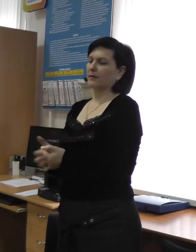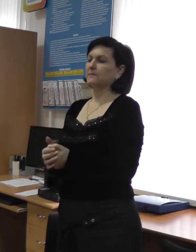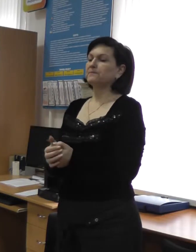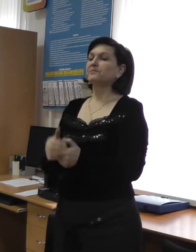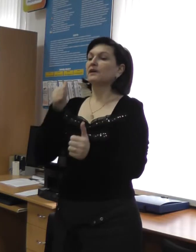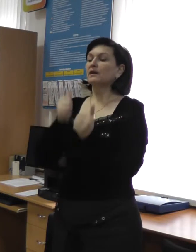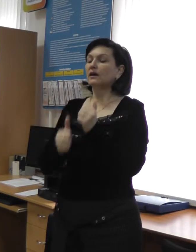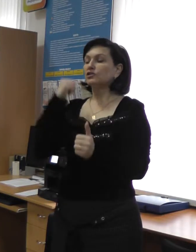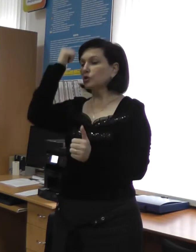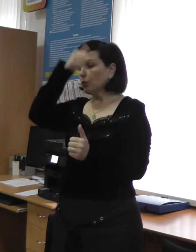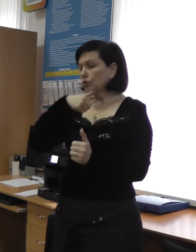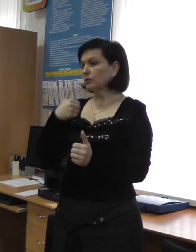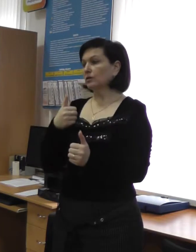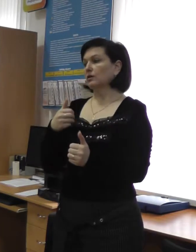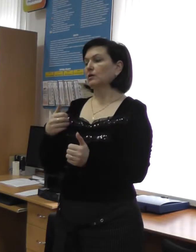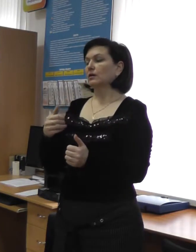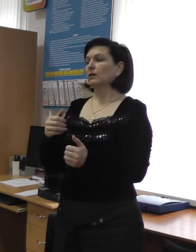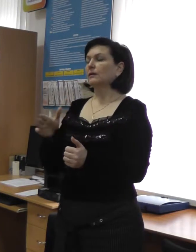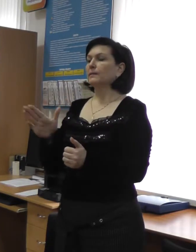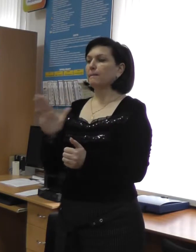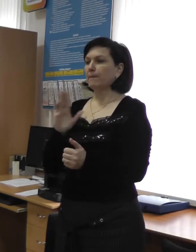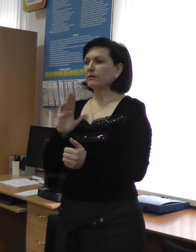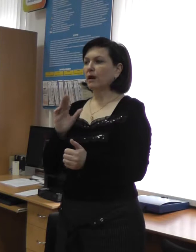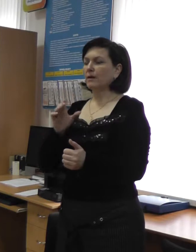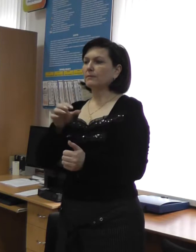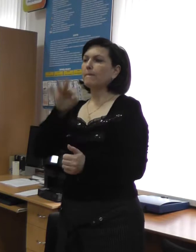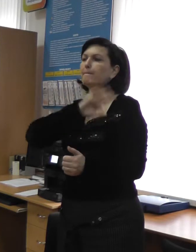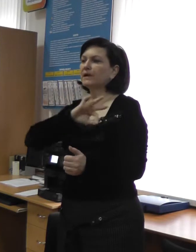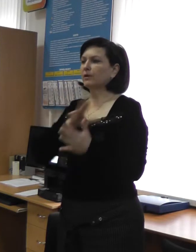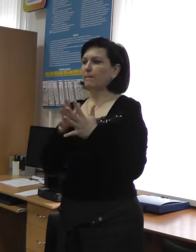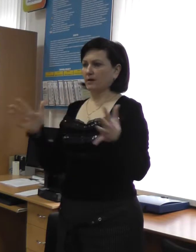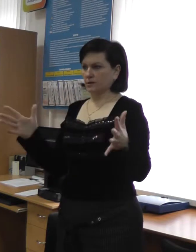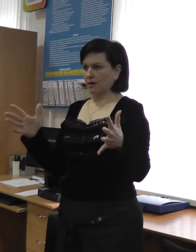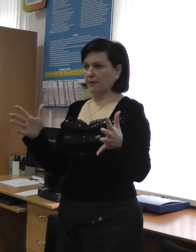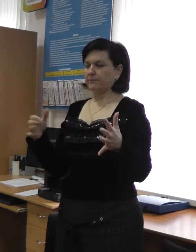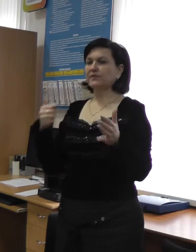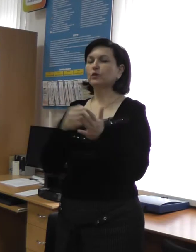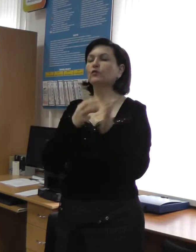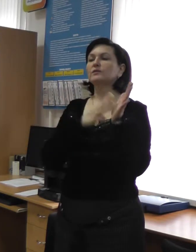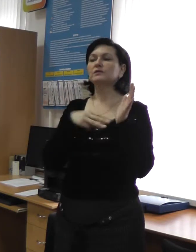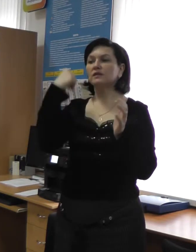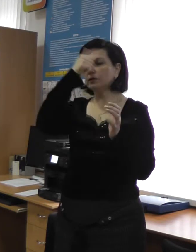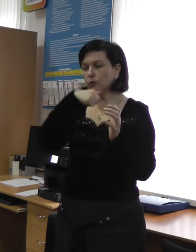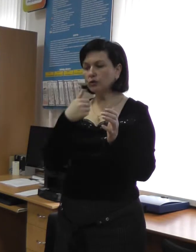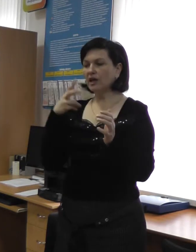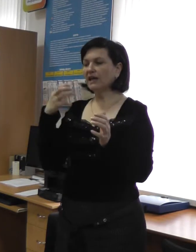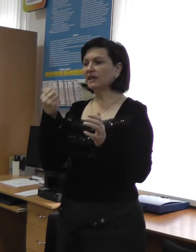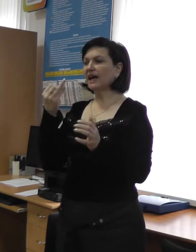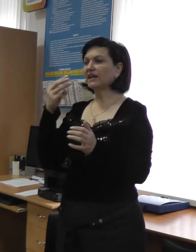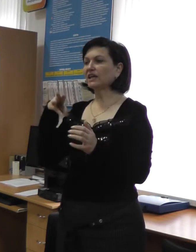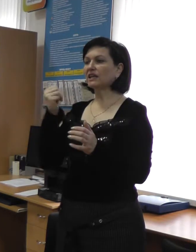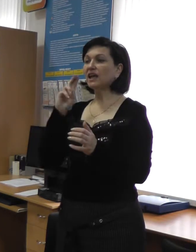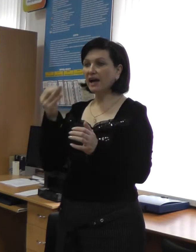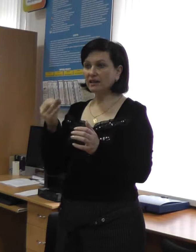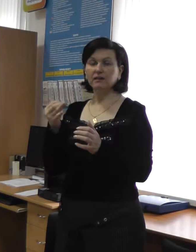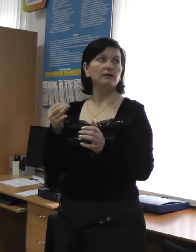год очень хорошие доходы. Около 1850 года ресторатор Найтаки, ссылаясь на